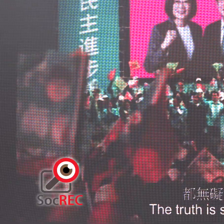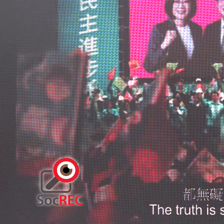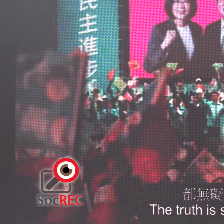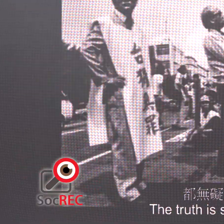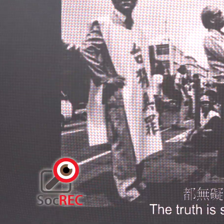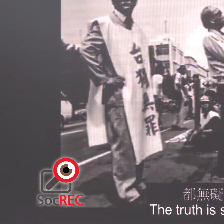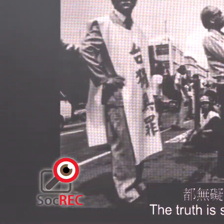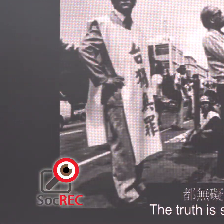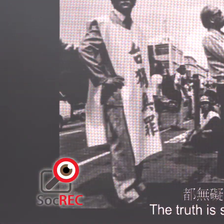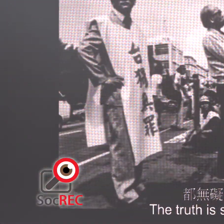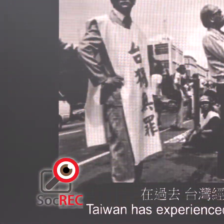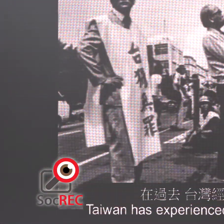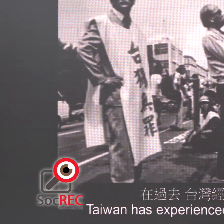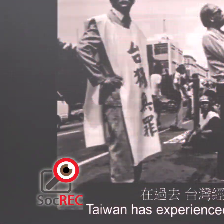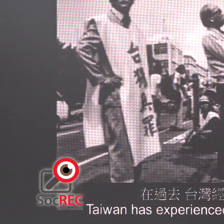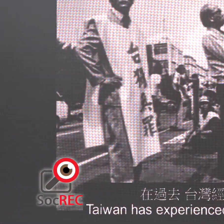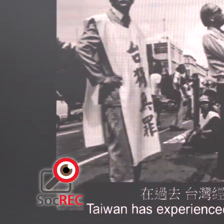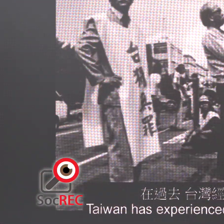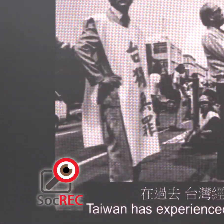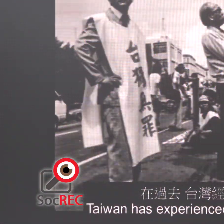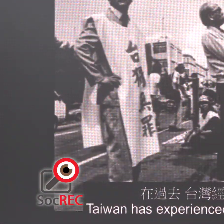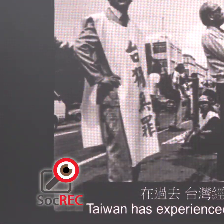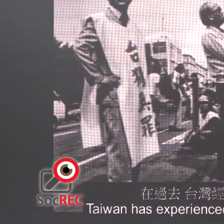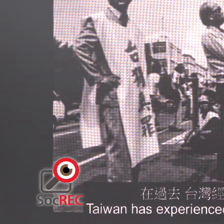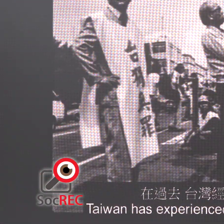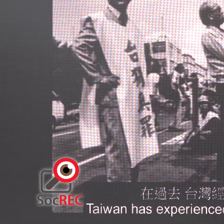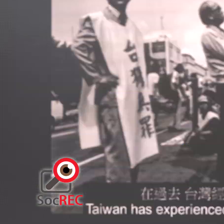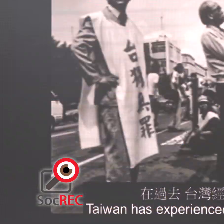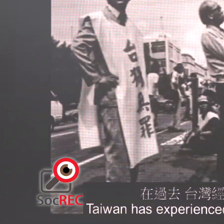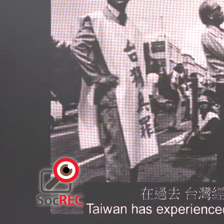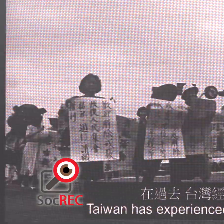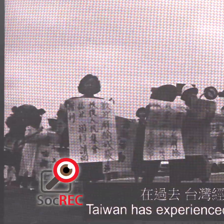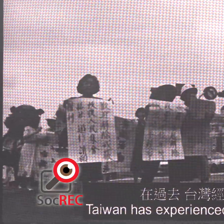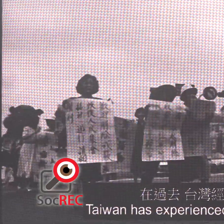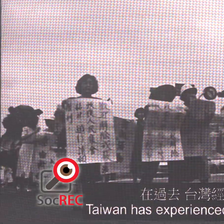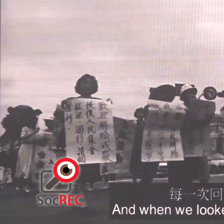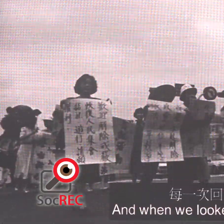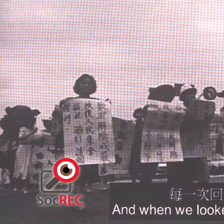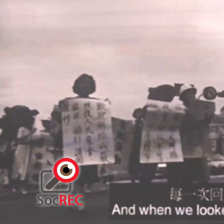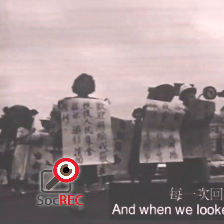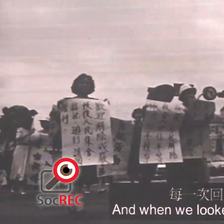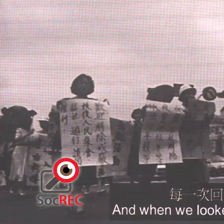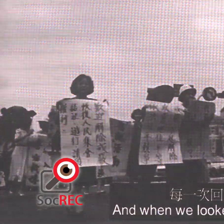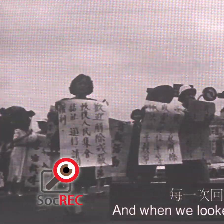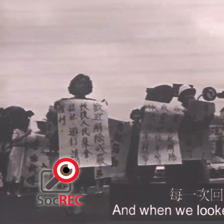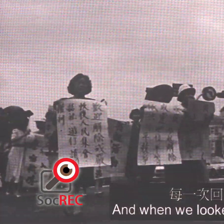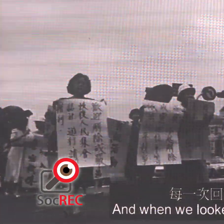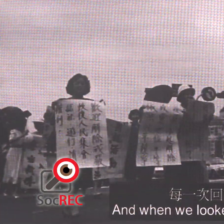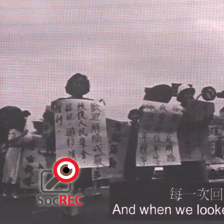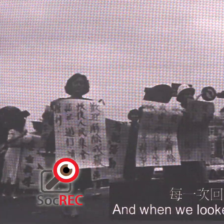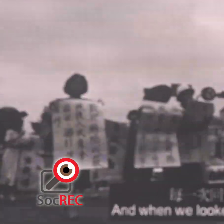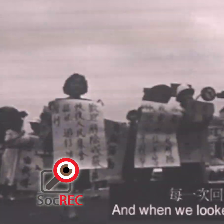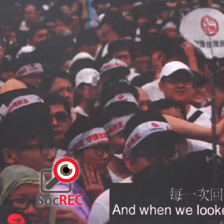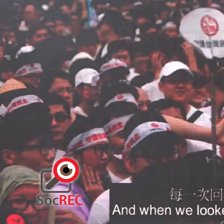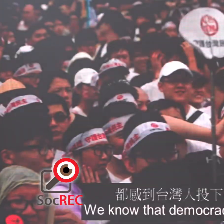實。過去台灣經歷過白色恐怖時期，每次回望這段歷